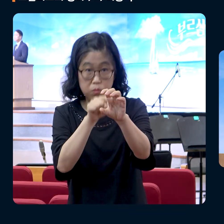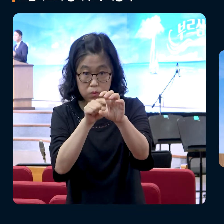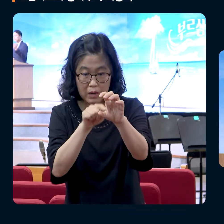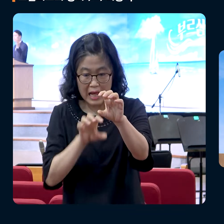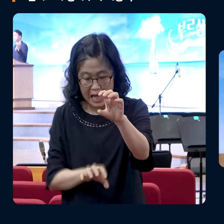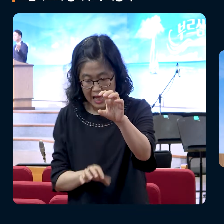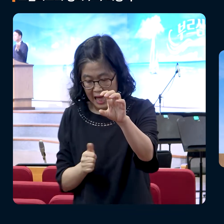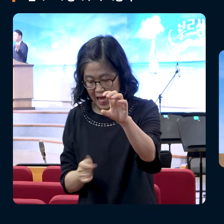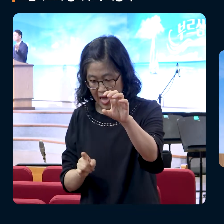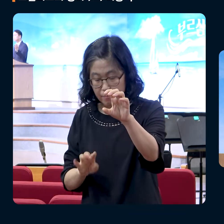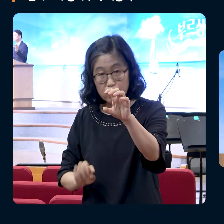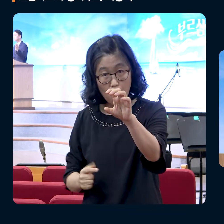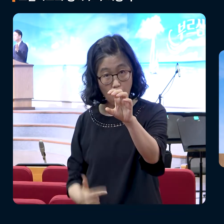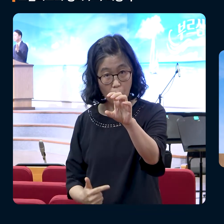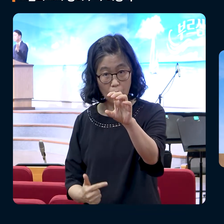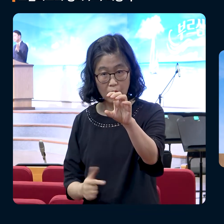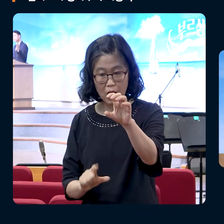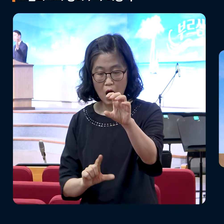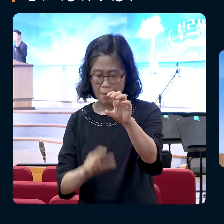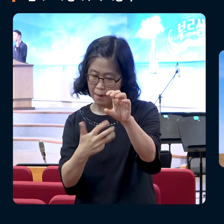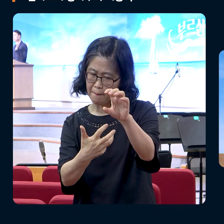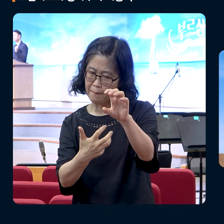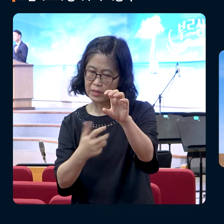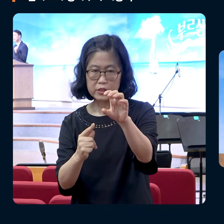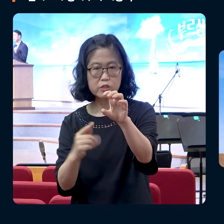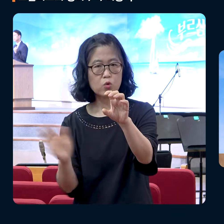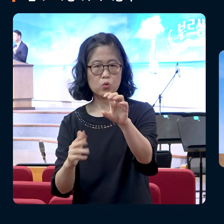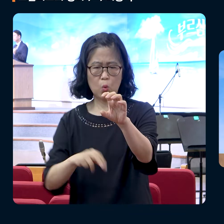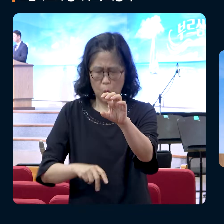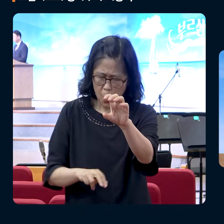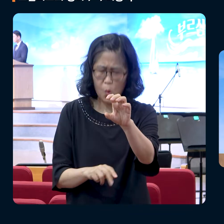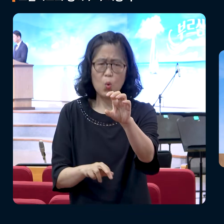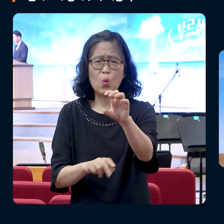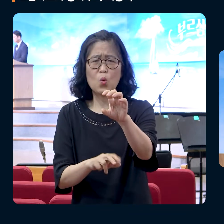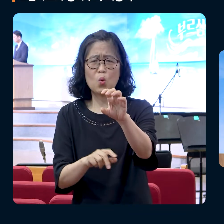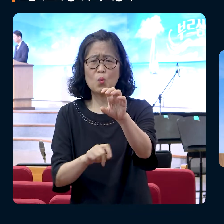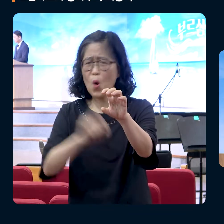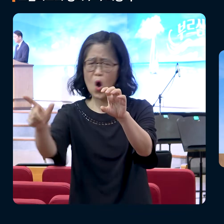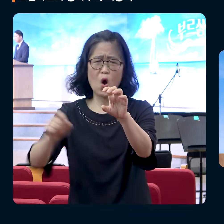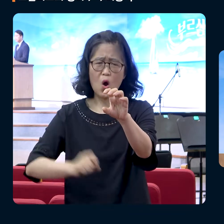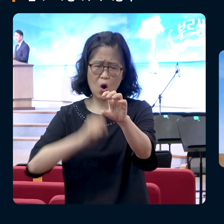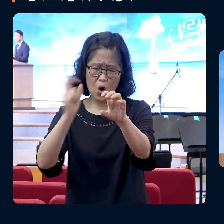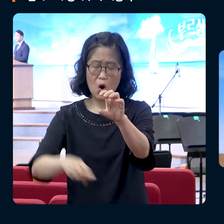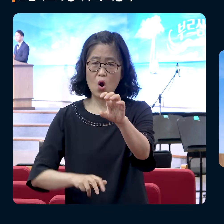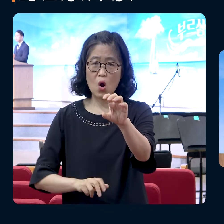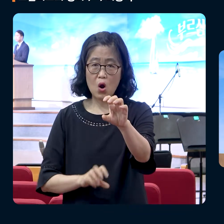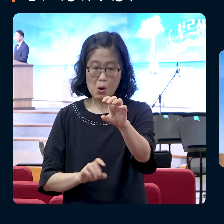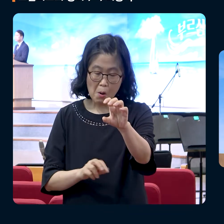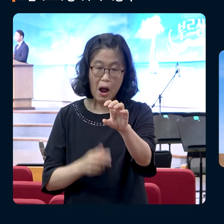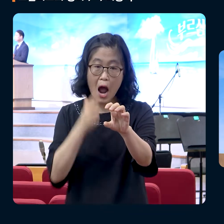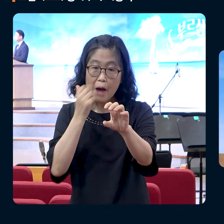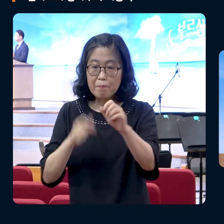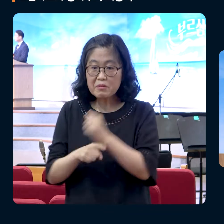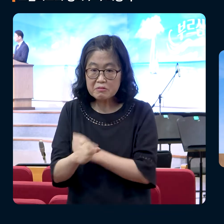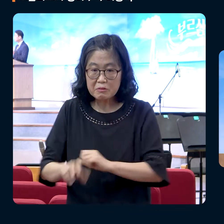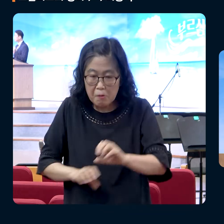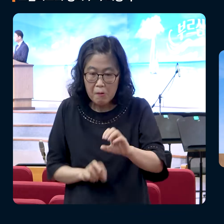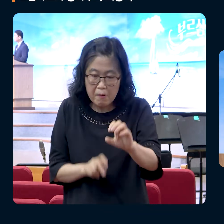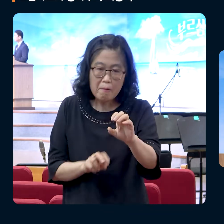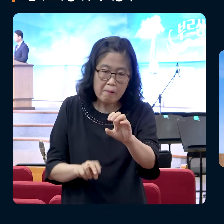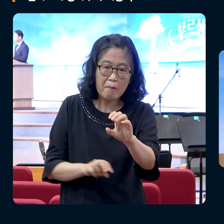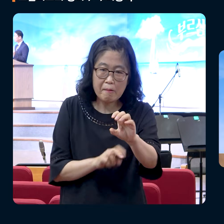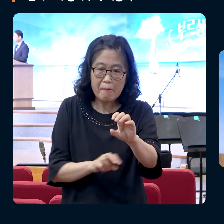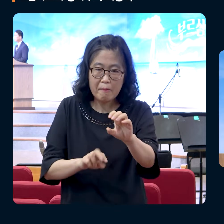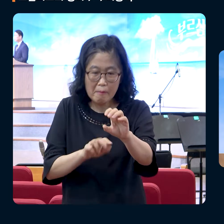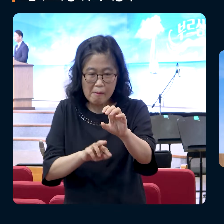헤브론으로부터 세겜까지는 북쪽으로 한 80km를 걸어서 가야 되는 그런 거리였습니다. 그래서 아버지의 뜻을 따라 요셉은 계속해서